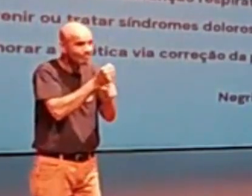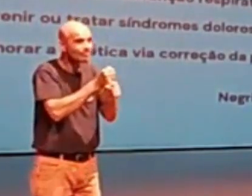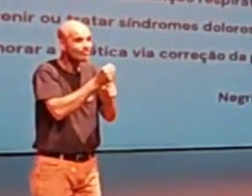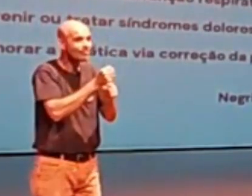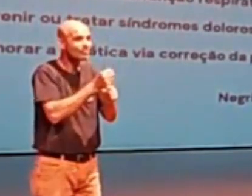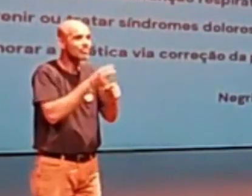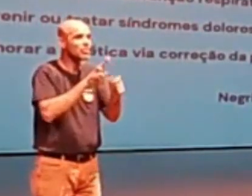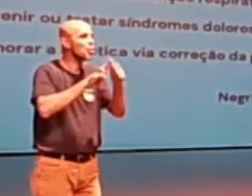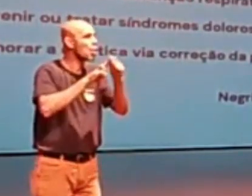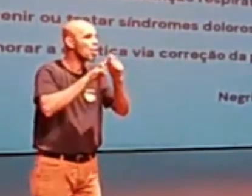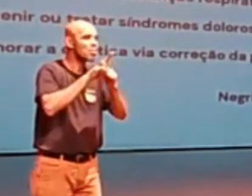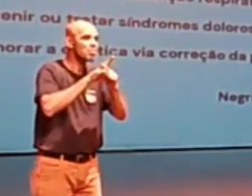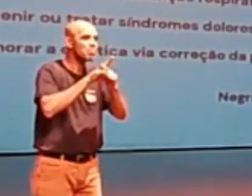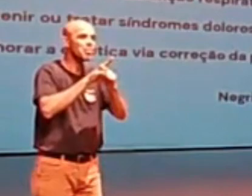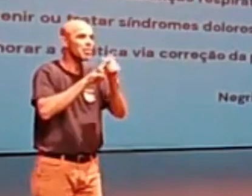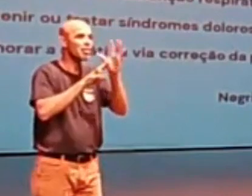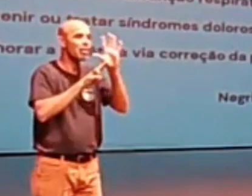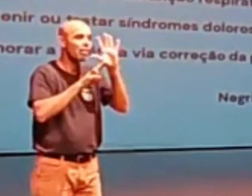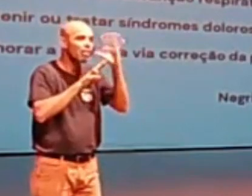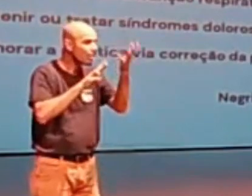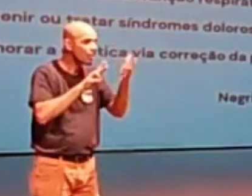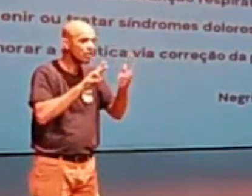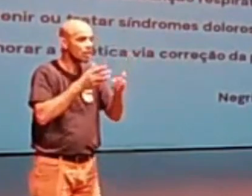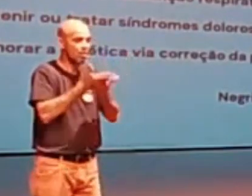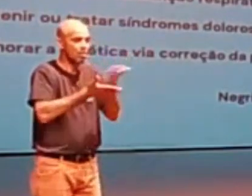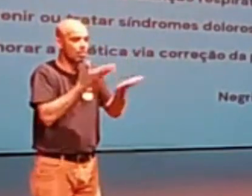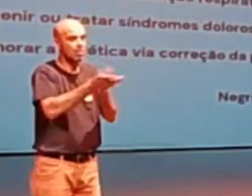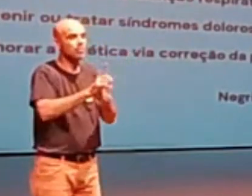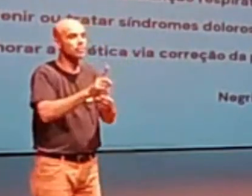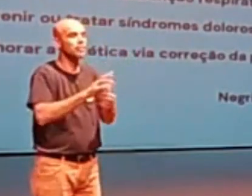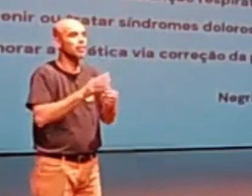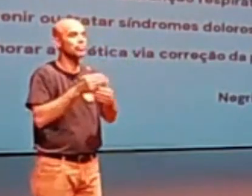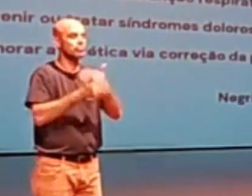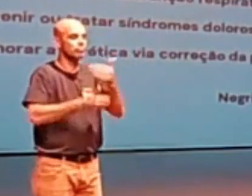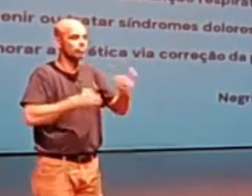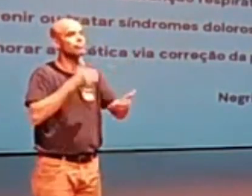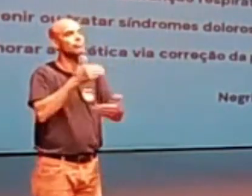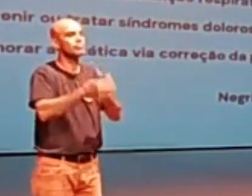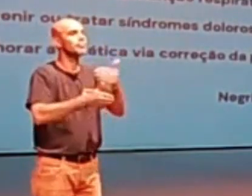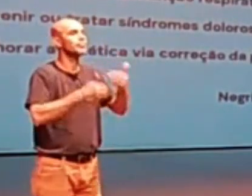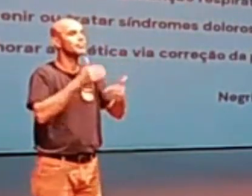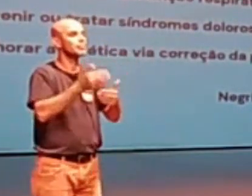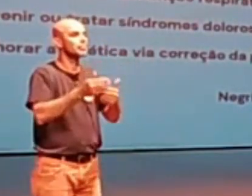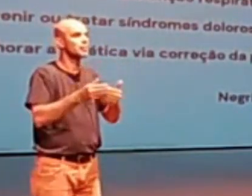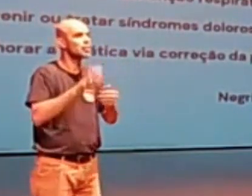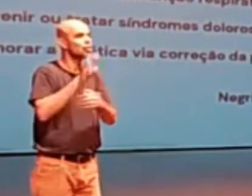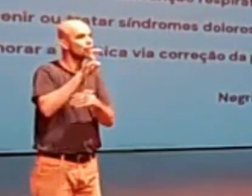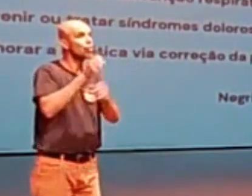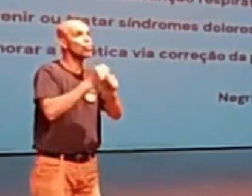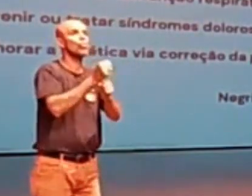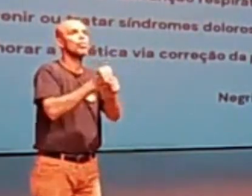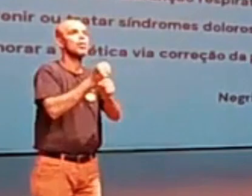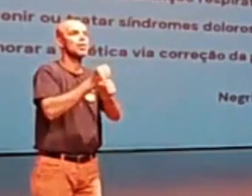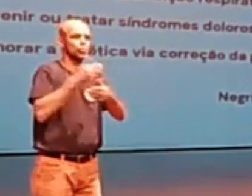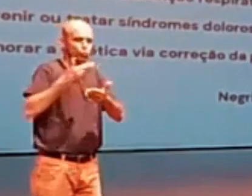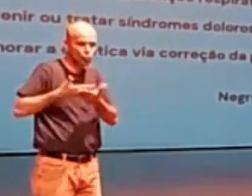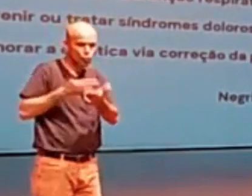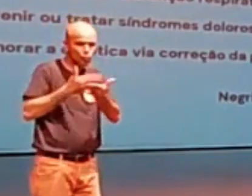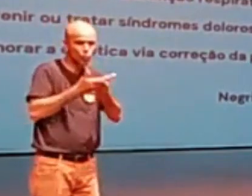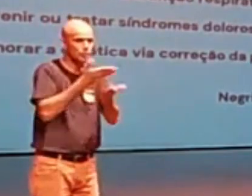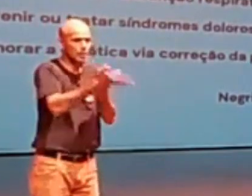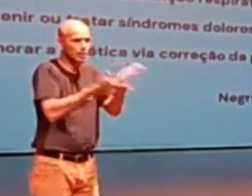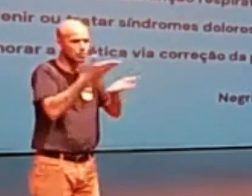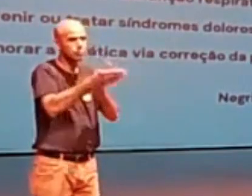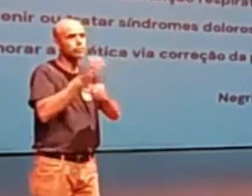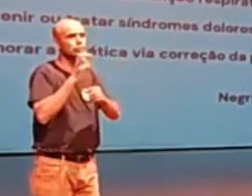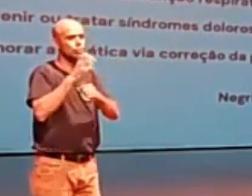2 meses de resultado de tratamento, não, pelo amor de Deus, mas aí alguma coisa de pelo menos 5 anos para frente, depois desse tratamento